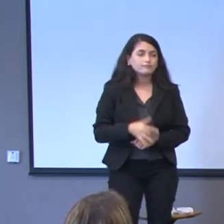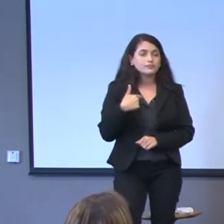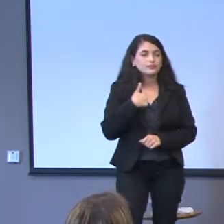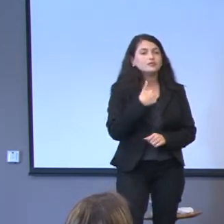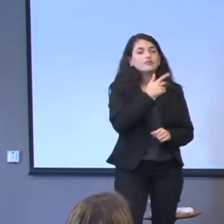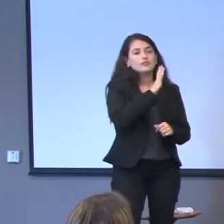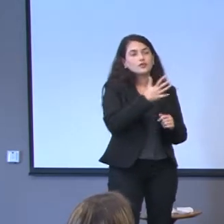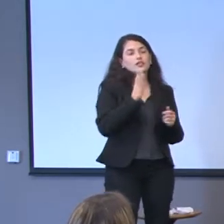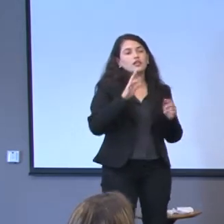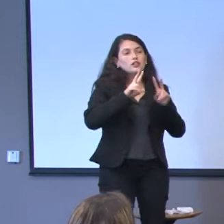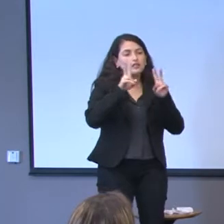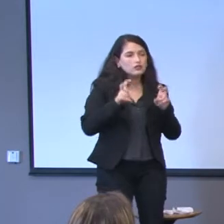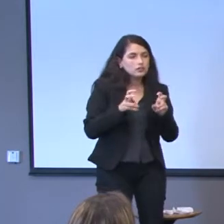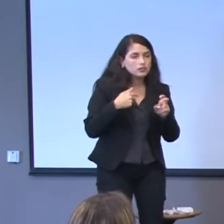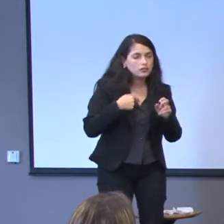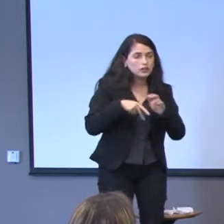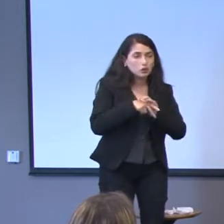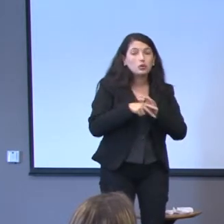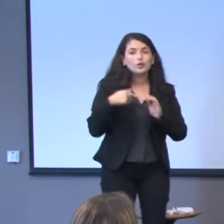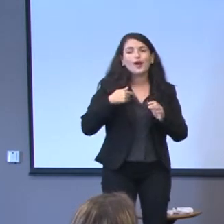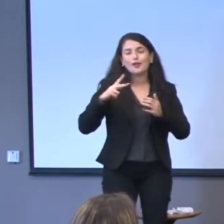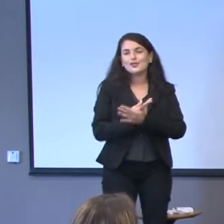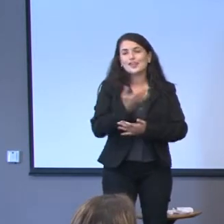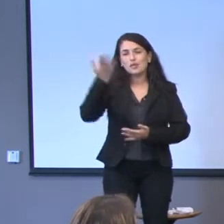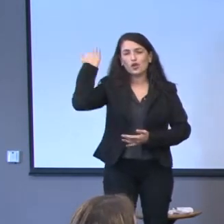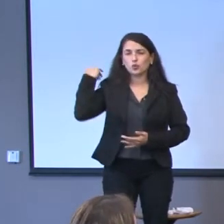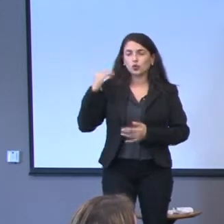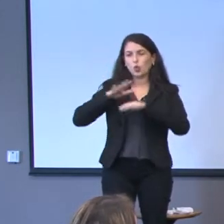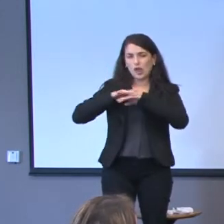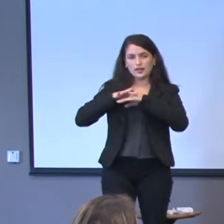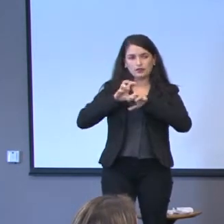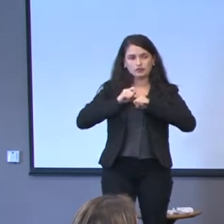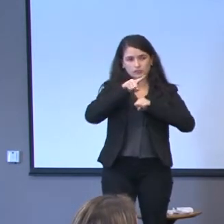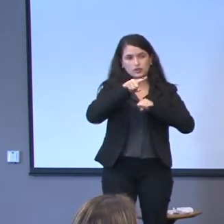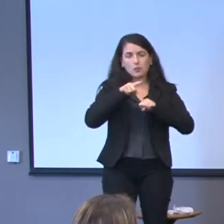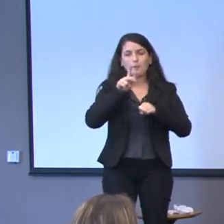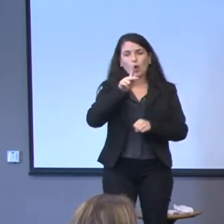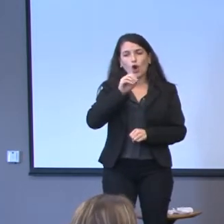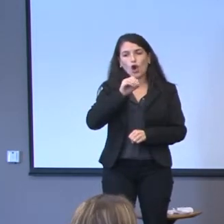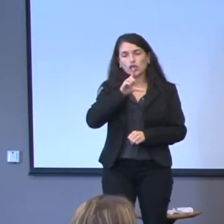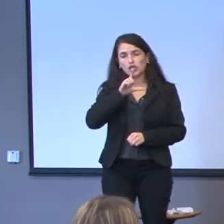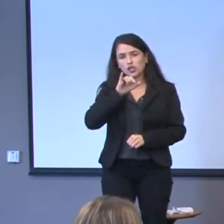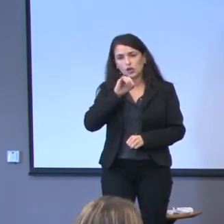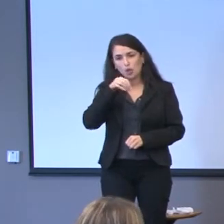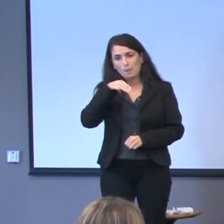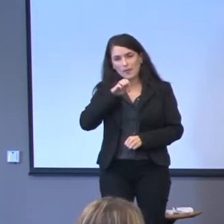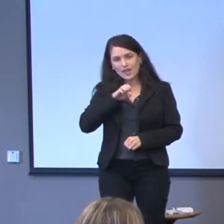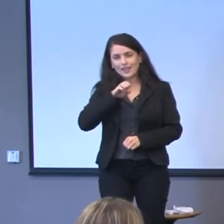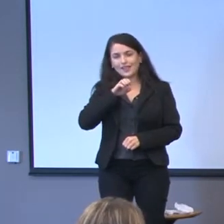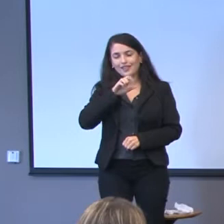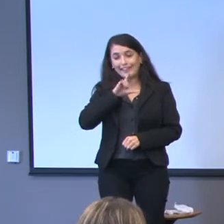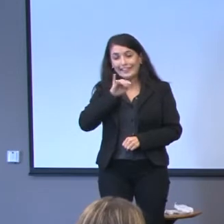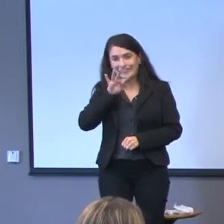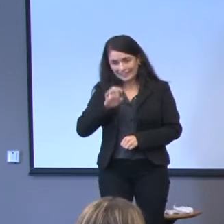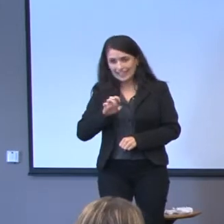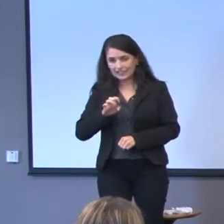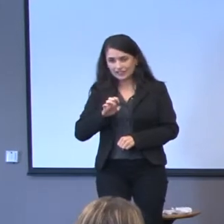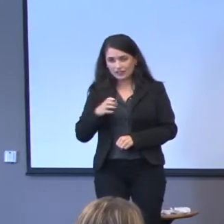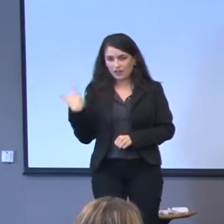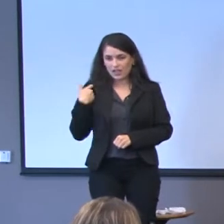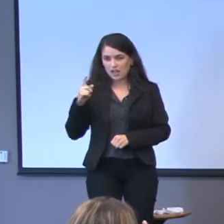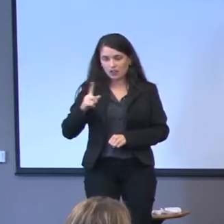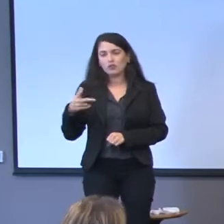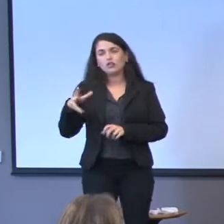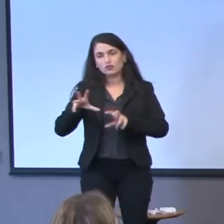sou sobrevivente da poliomielite, com toda uma experiência aí de ter uma deficiência física da vida inteira,